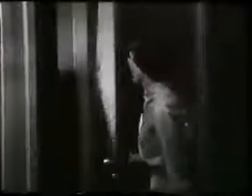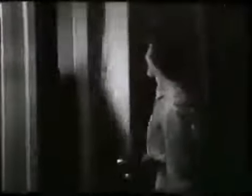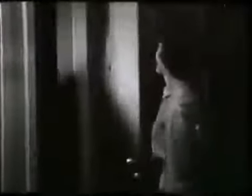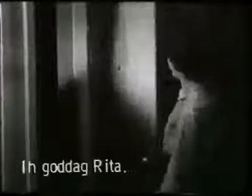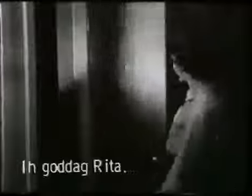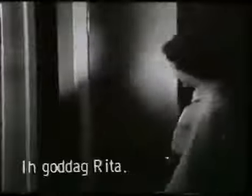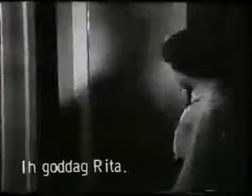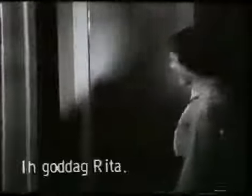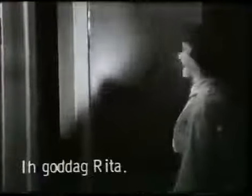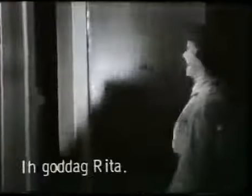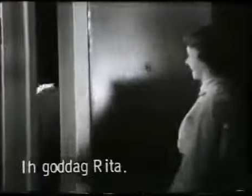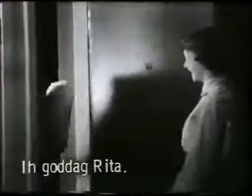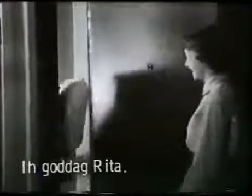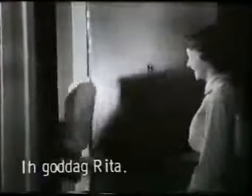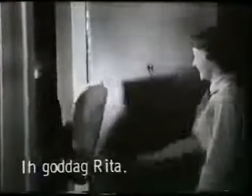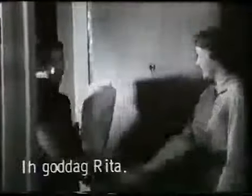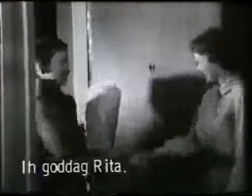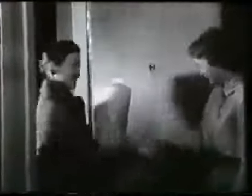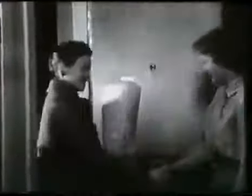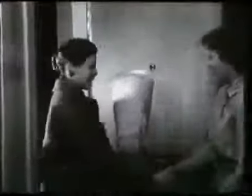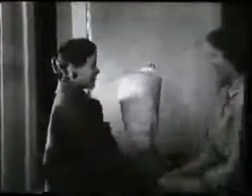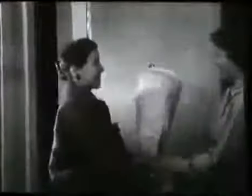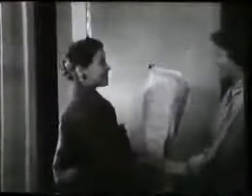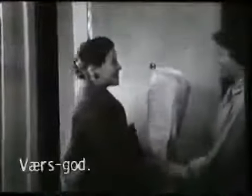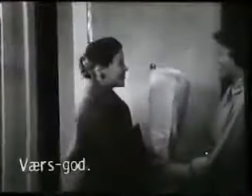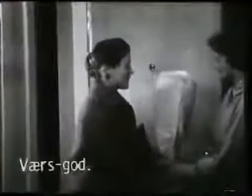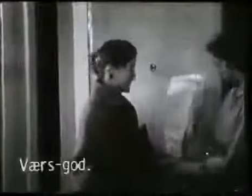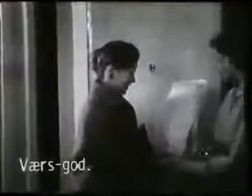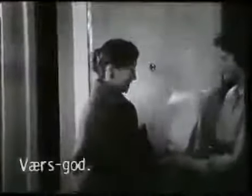I goddag, Rita. Goddag. God